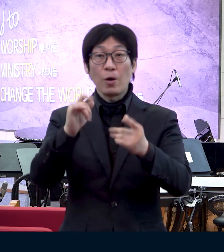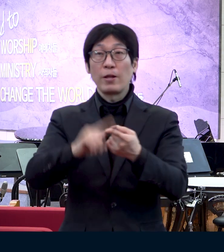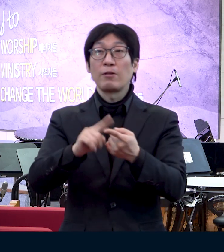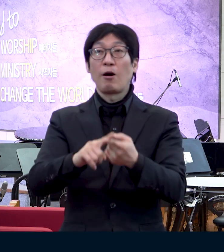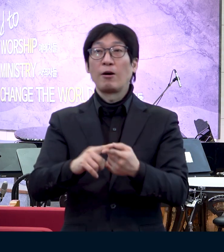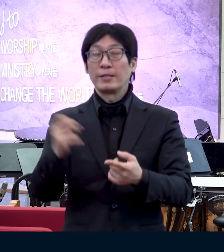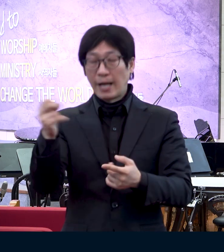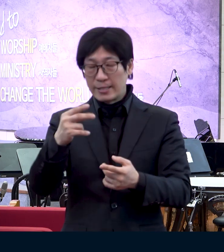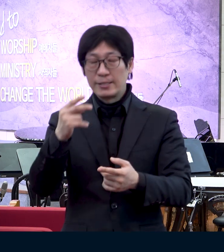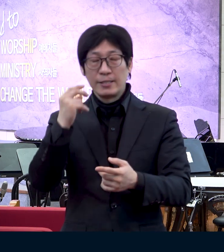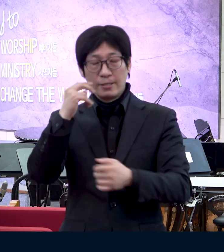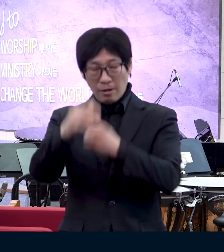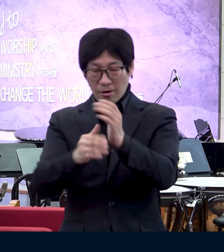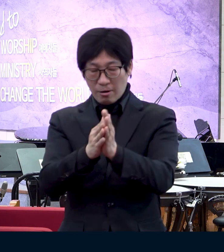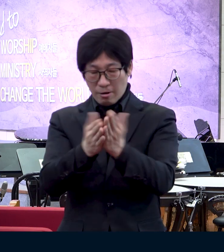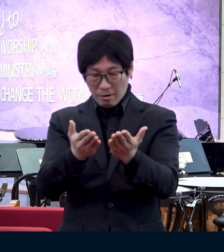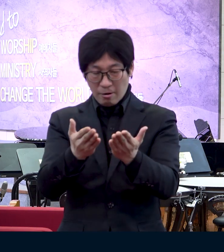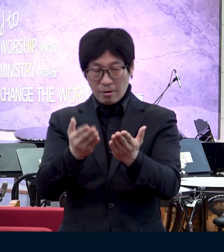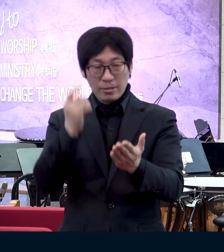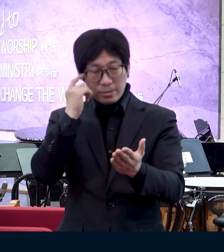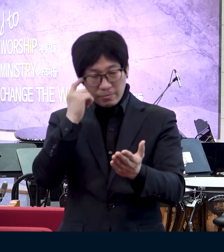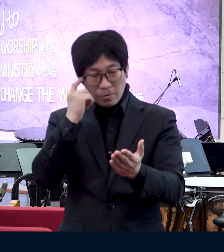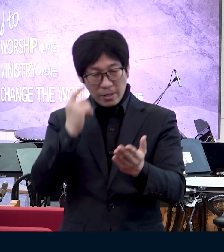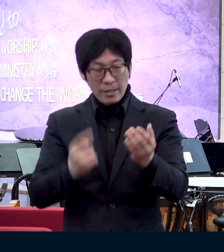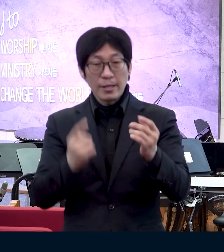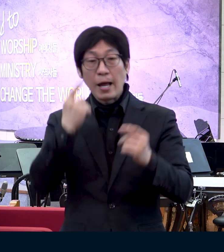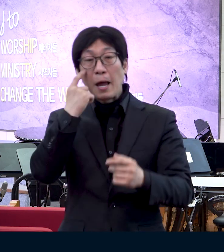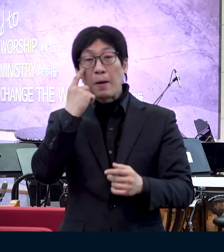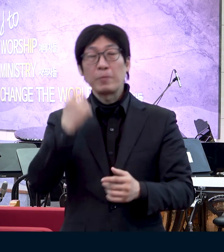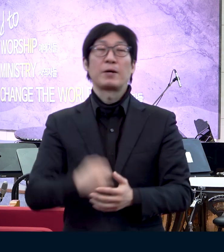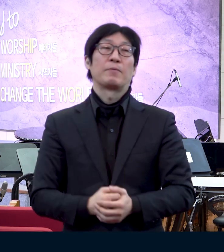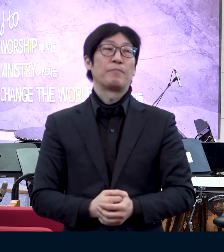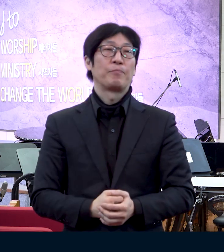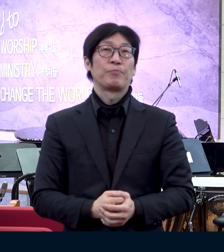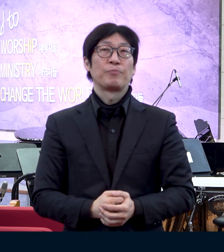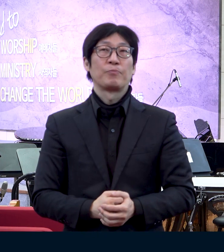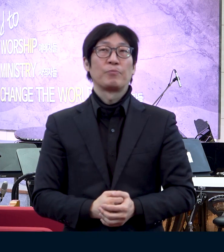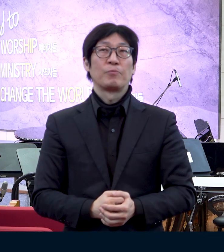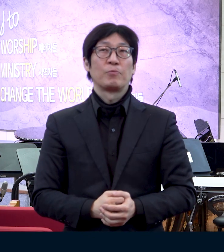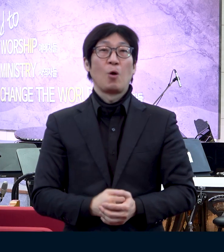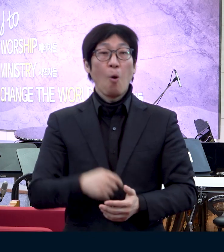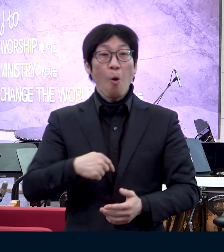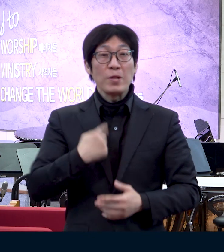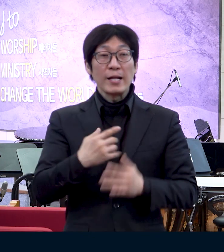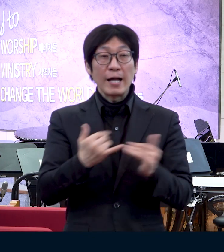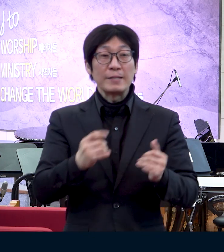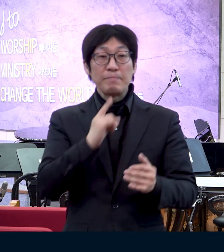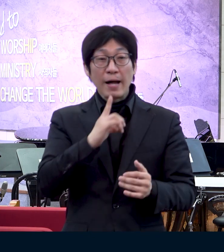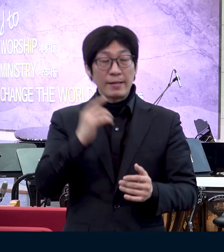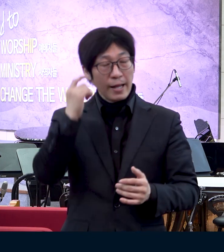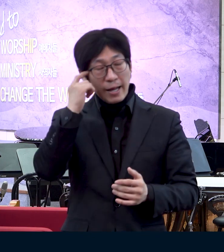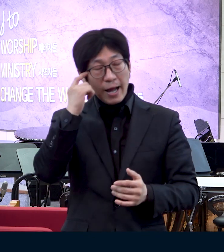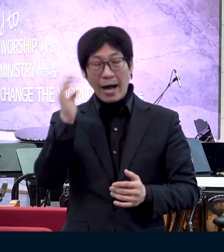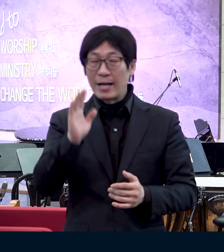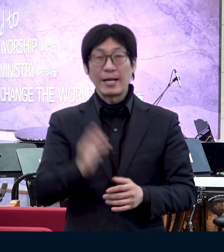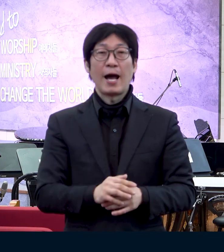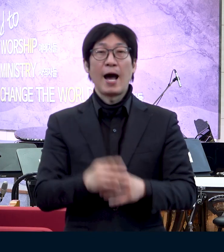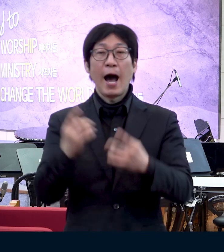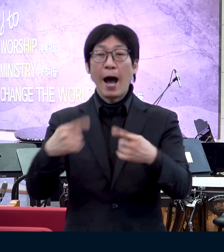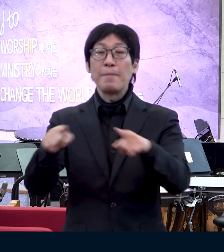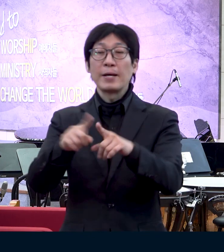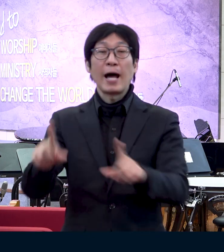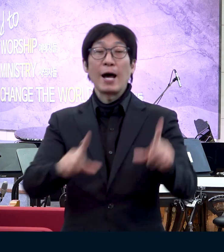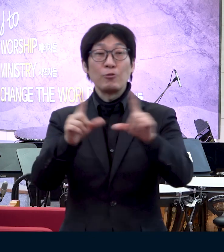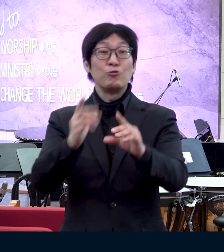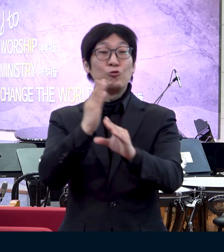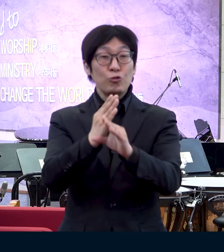다시 한번 성경적으로 세우자, 이 얘기를 하고 싶은 거예요. 이건 혼자 사는 사람들한테 해당되는 문제가 아닙니다. 같이 살고